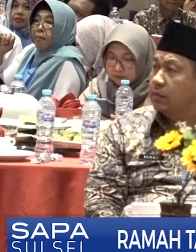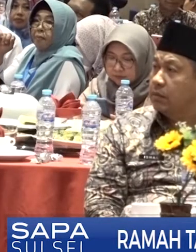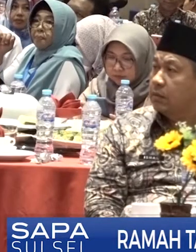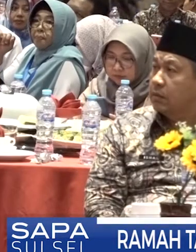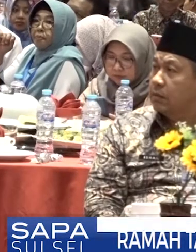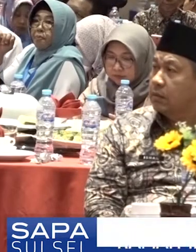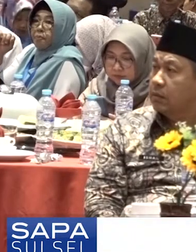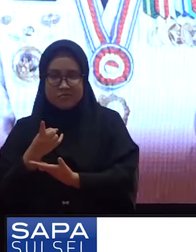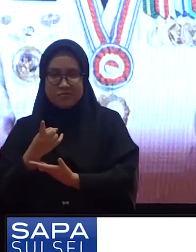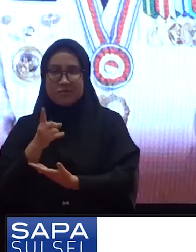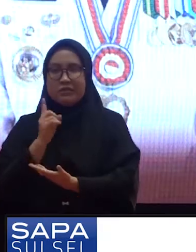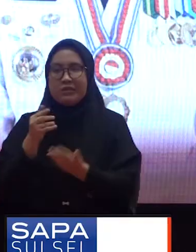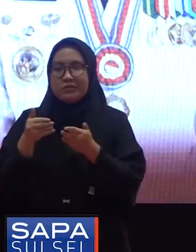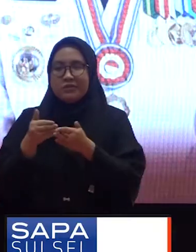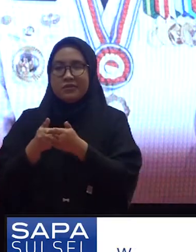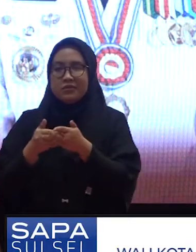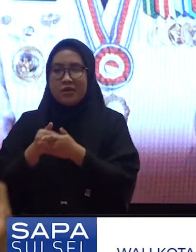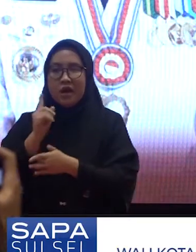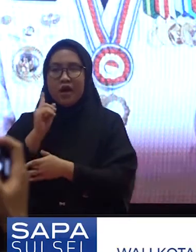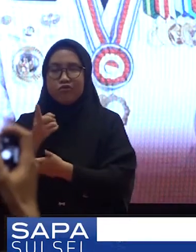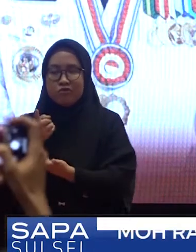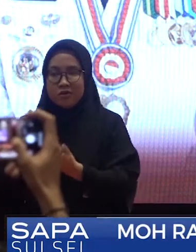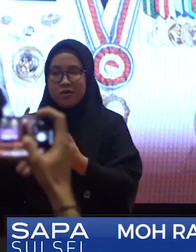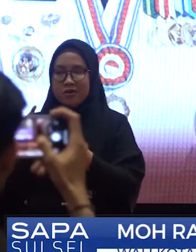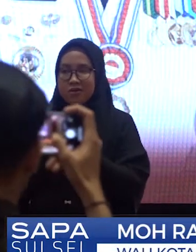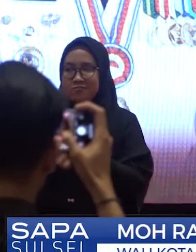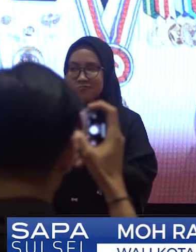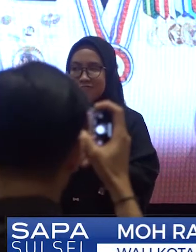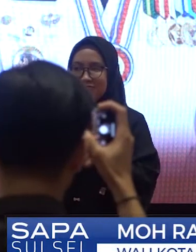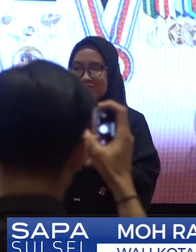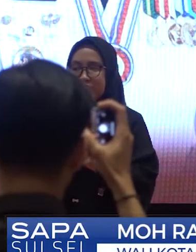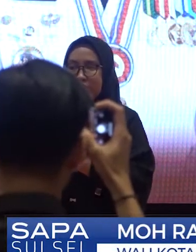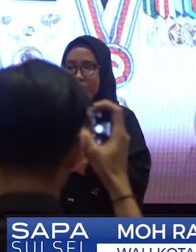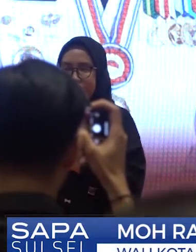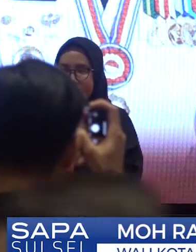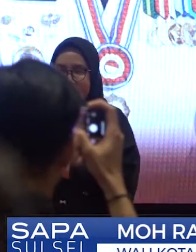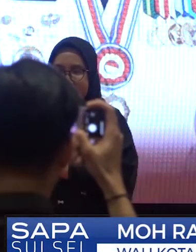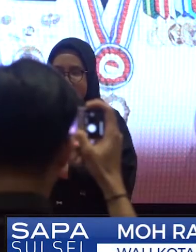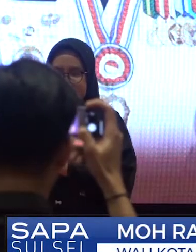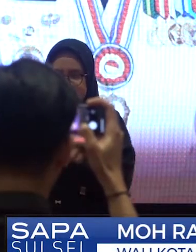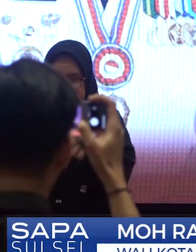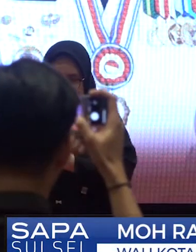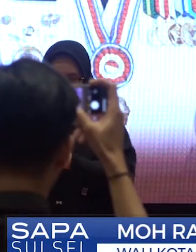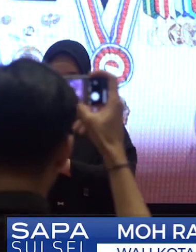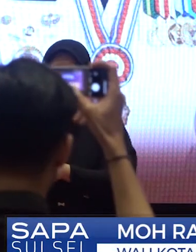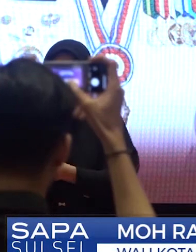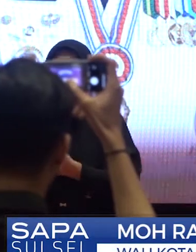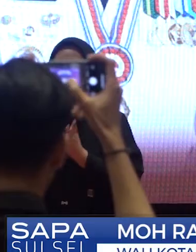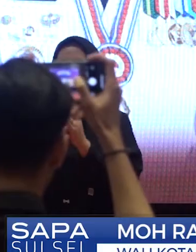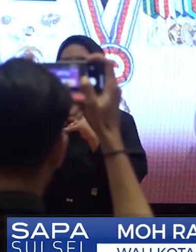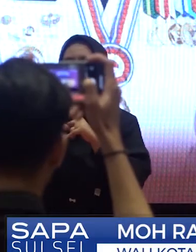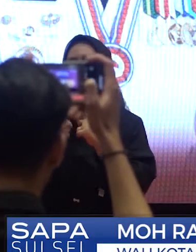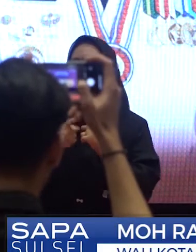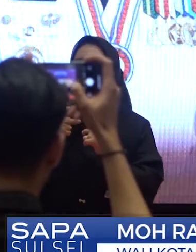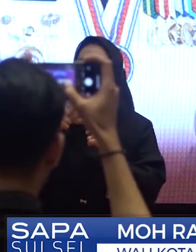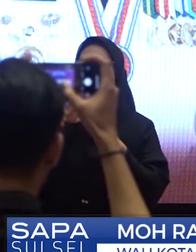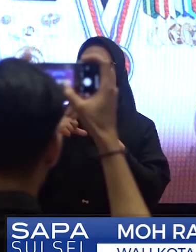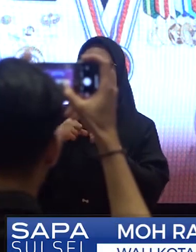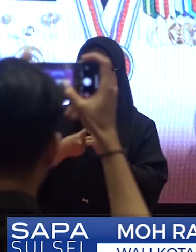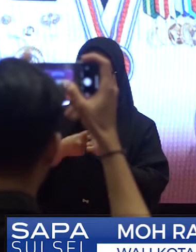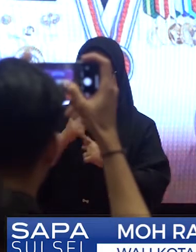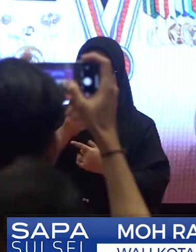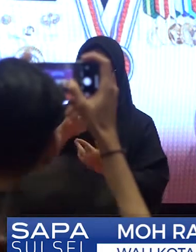hal yang terus kita antisipasi dan update per tahun sehingga Kenapa Mayday menjadi titik